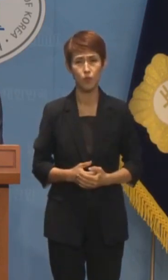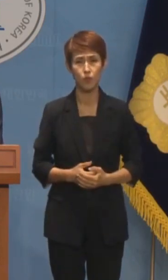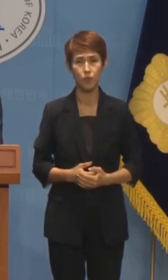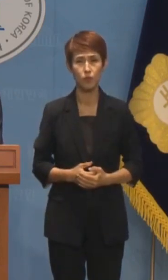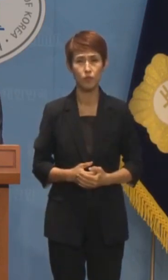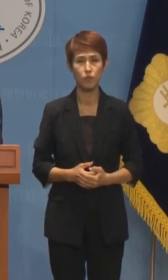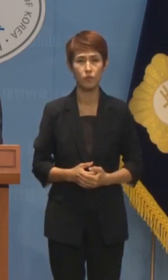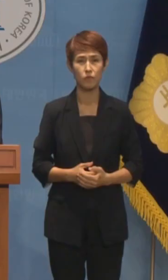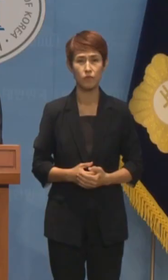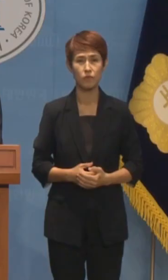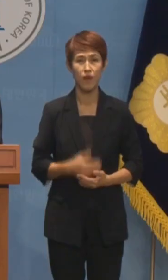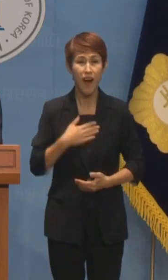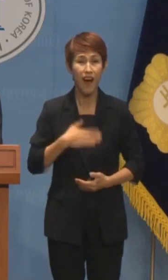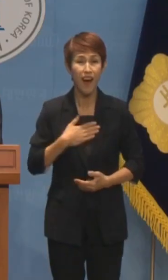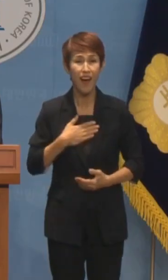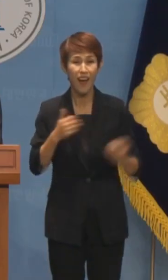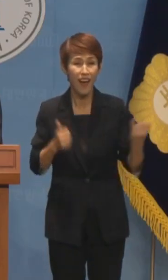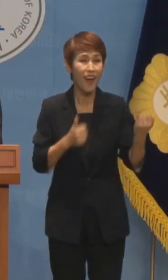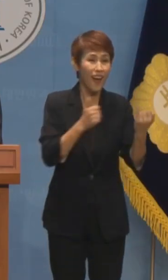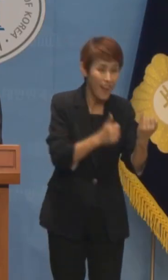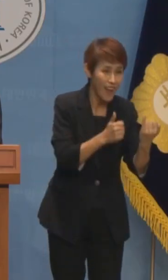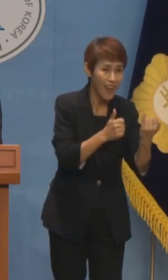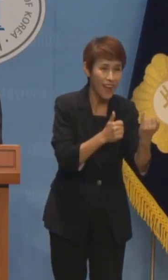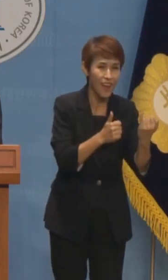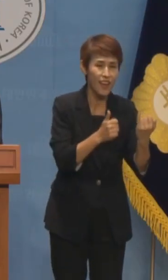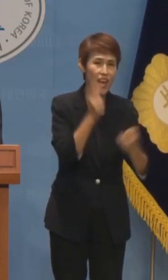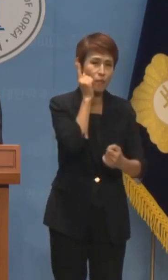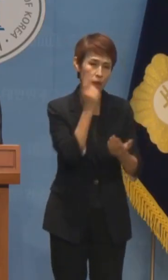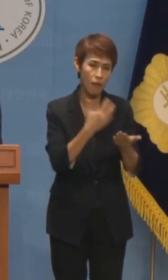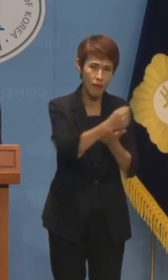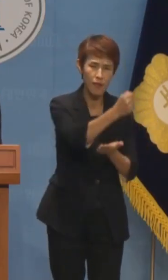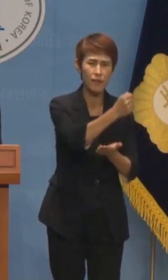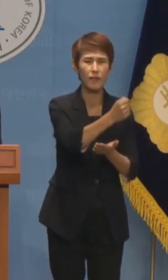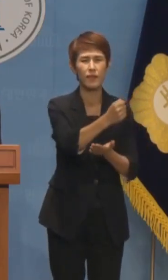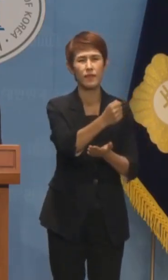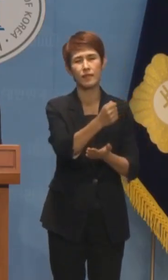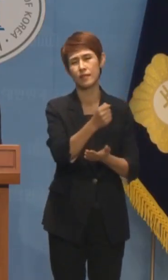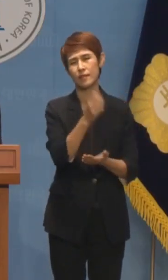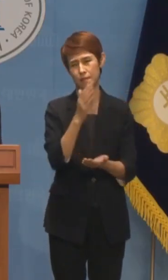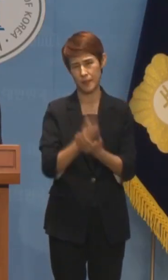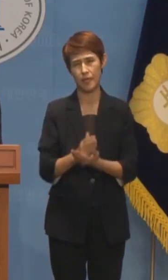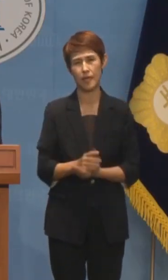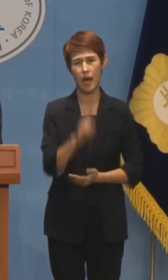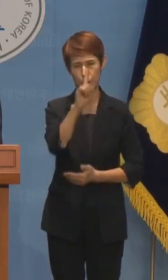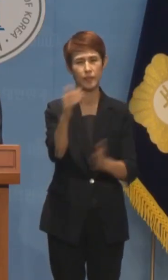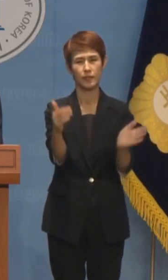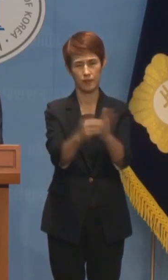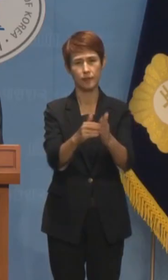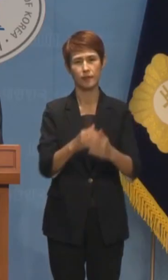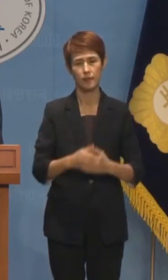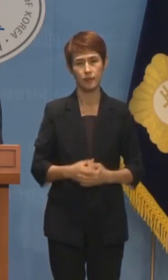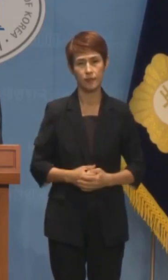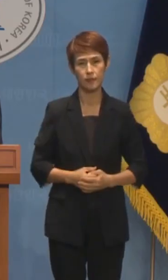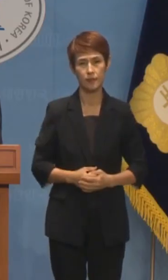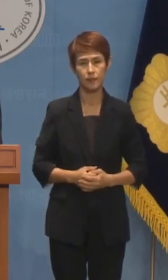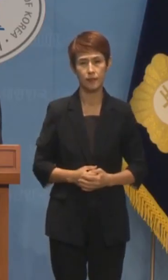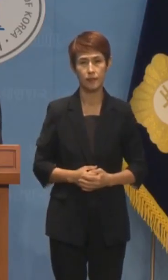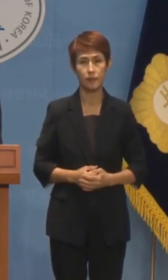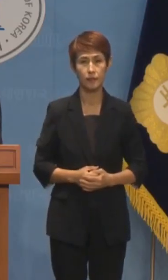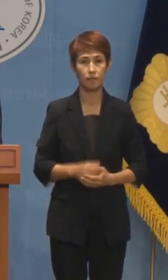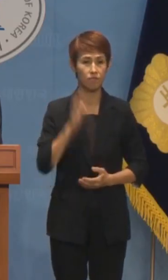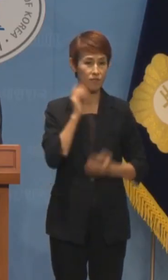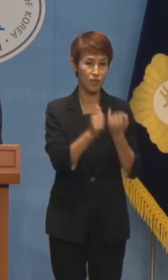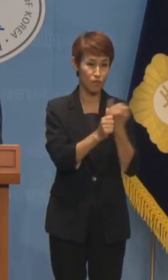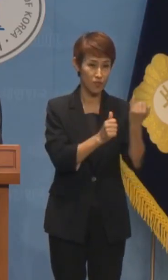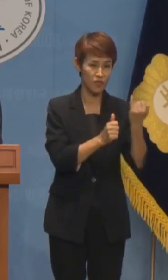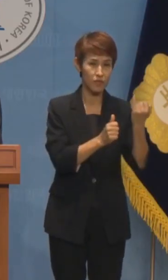오라는 곳으로 출장 가서 휴대전화 압수당하는 굴욕 한 번이면 족하지 않습니까? 아울러 김건희 씨의